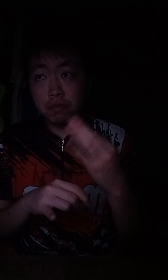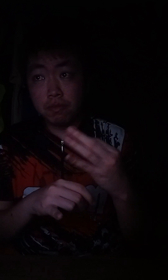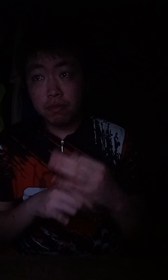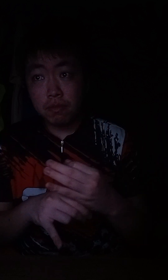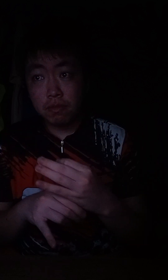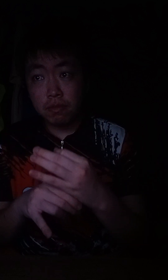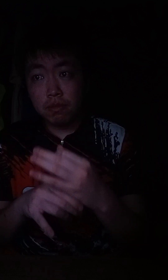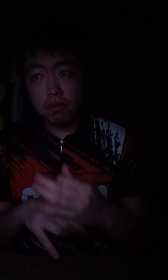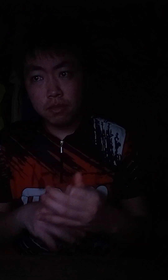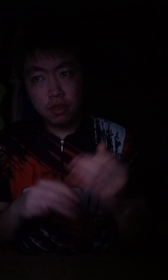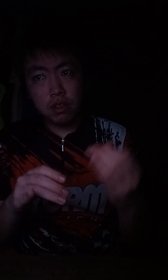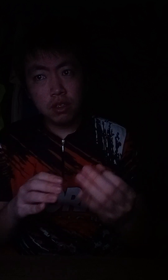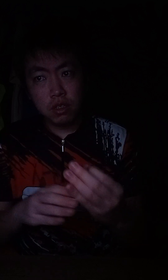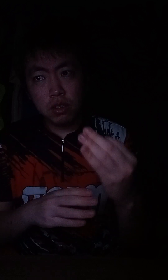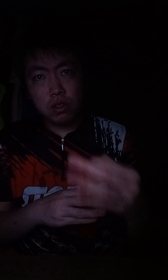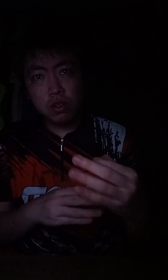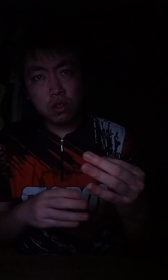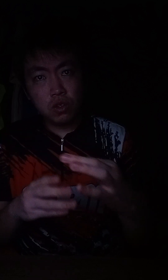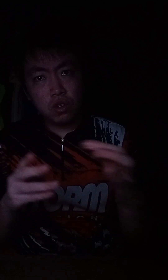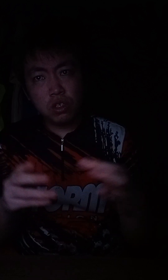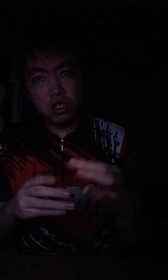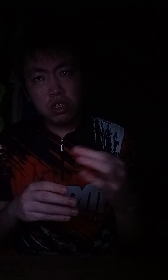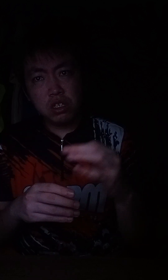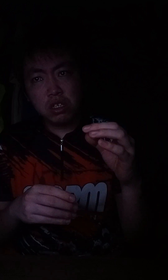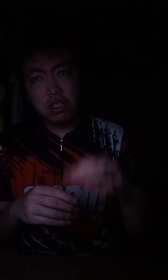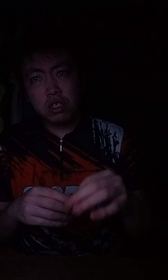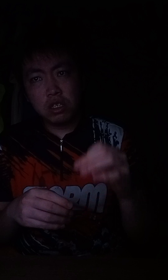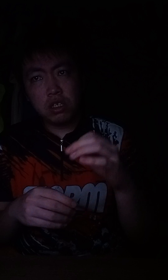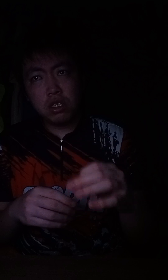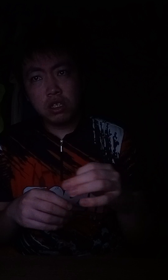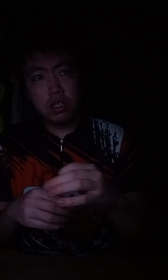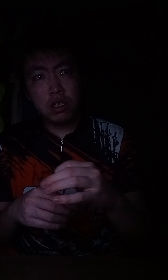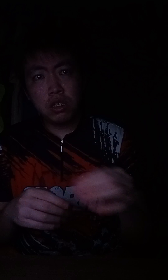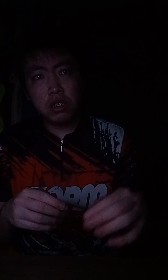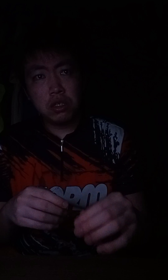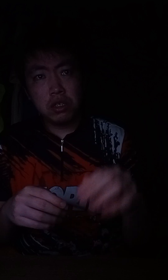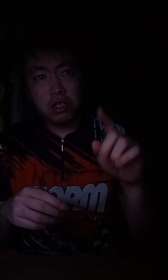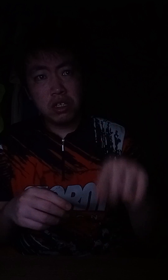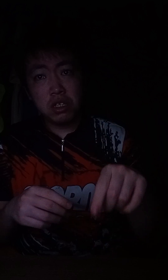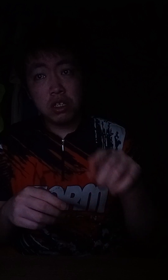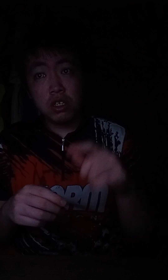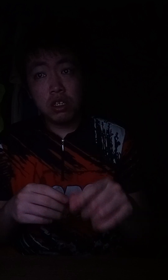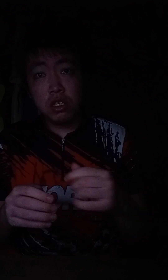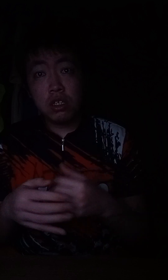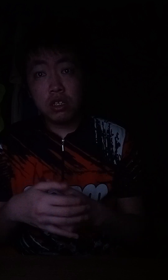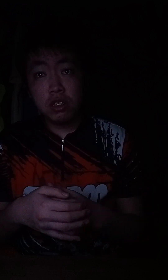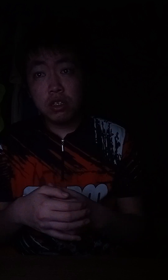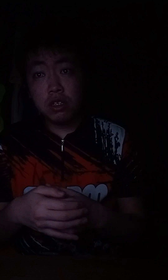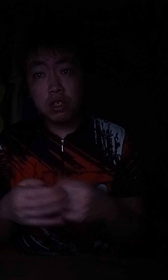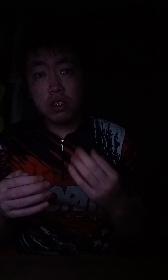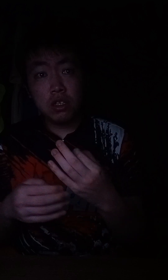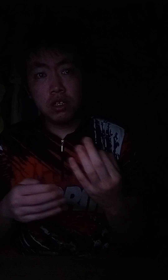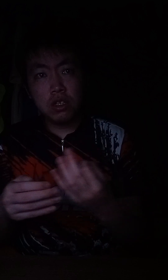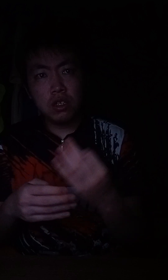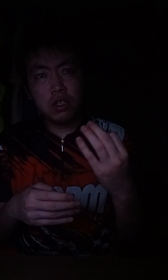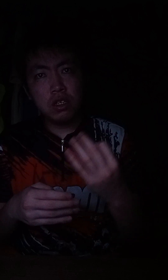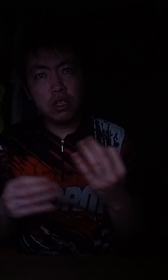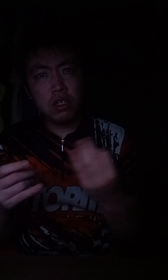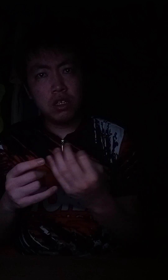변기를 사용한 뒤 찝찝해서 발 아니면 휴지를 사용해 레버를 누른다고 했는데요. 그러면서 자신이 이상한 거냐며 누리꾼들의